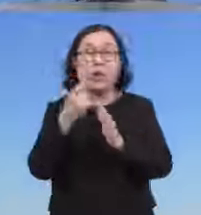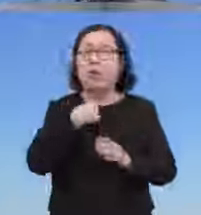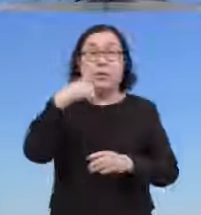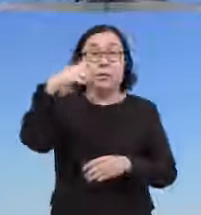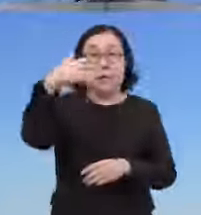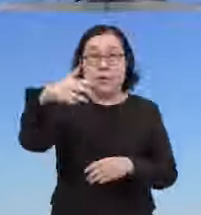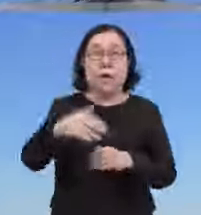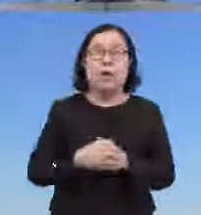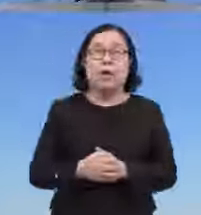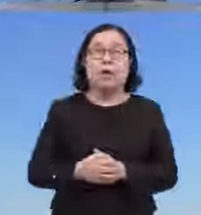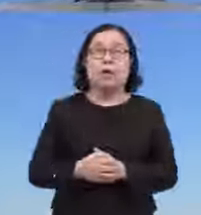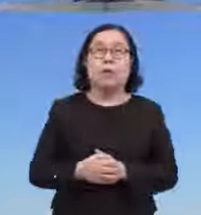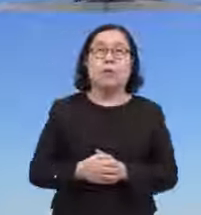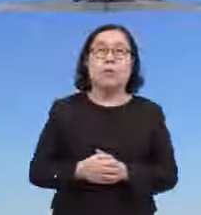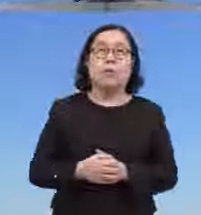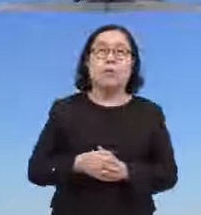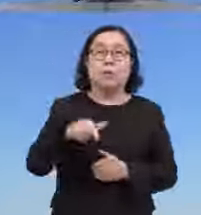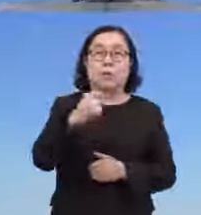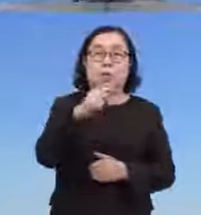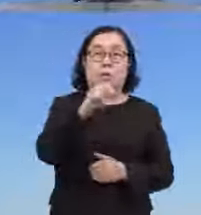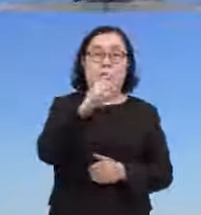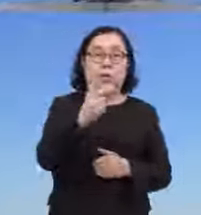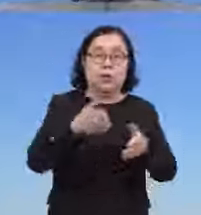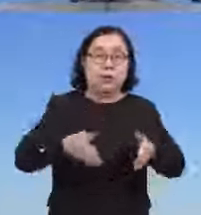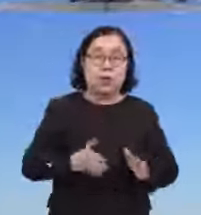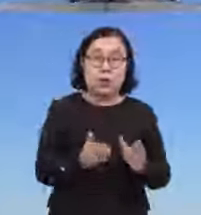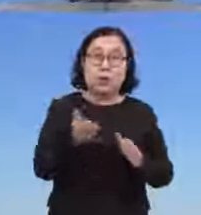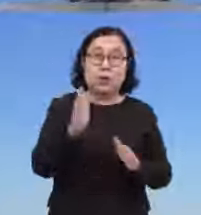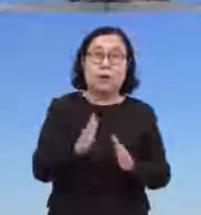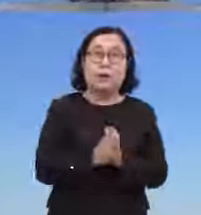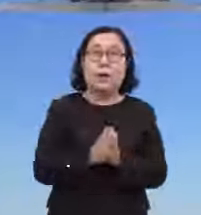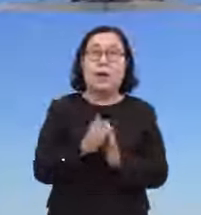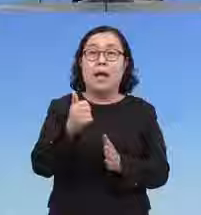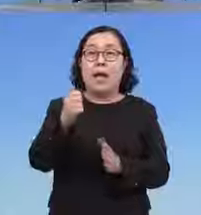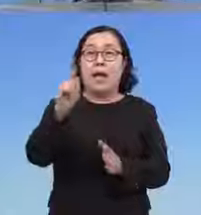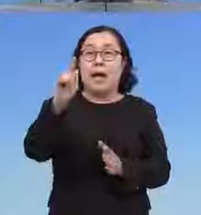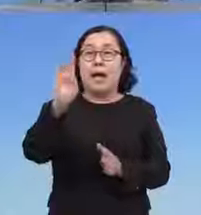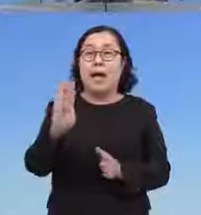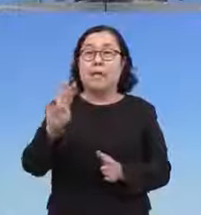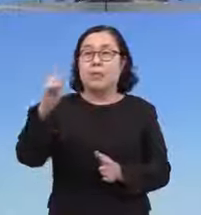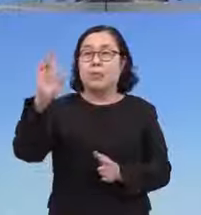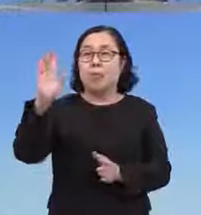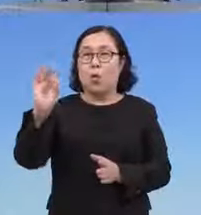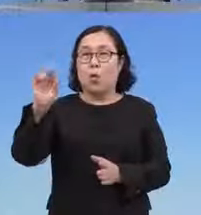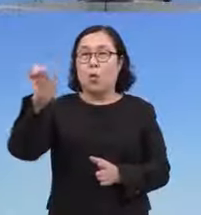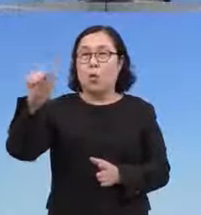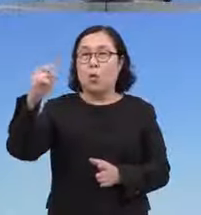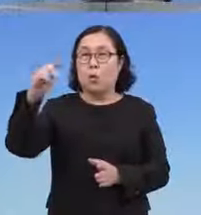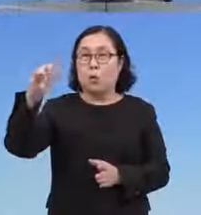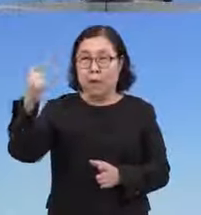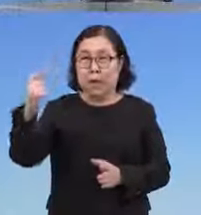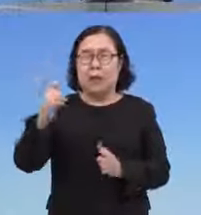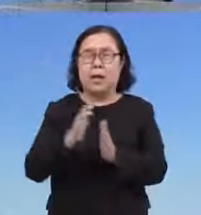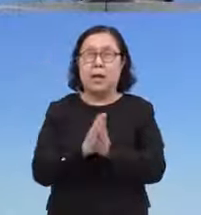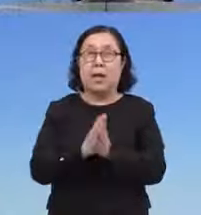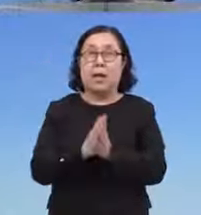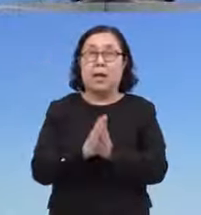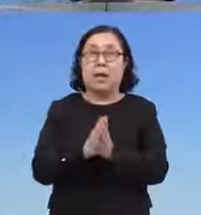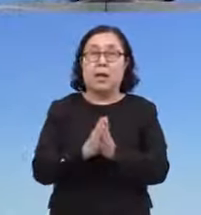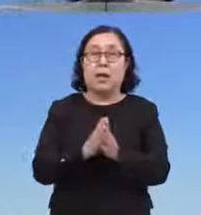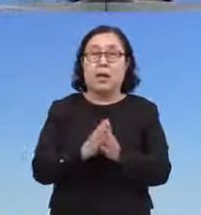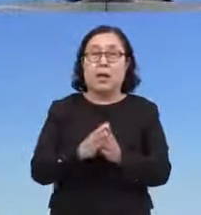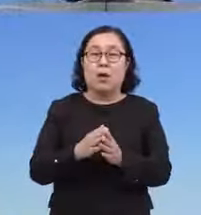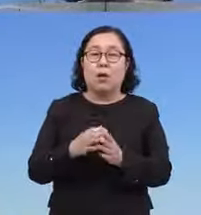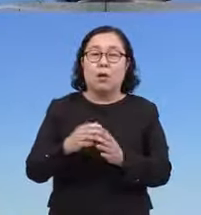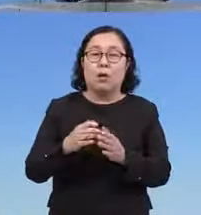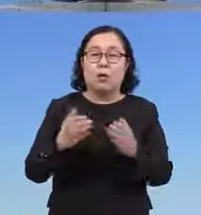고신교단에서 자란 제가 합동교단인 총신으로 들어가서 그 낯선 교단에 신학교 다니는 내내 너무너무